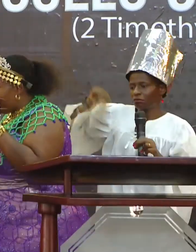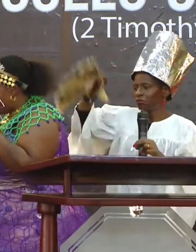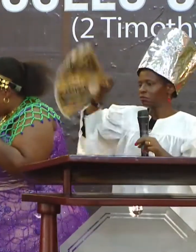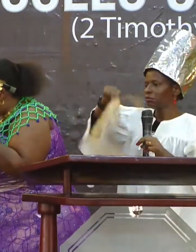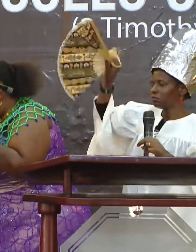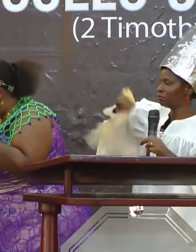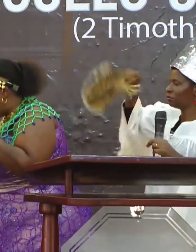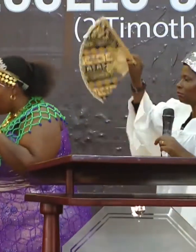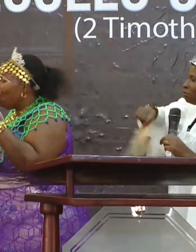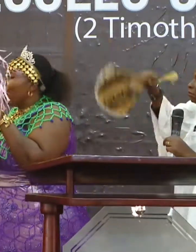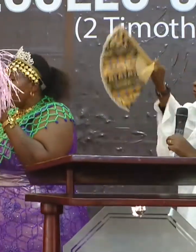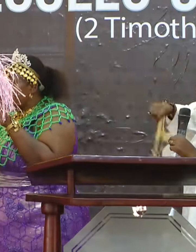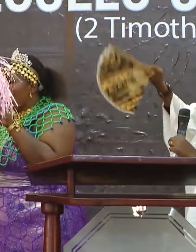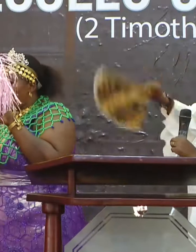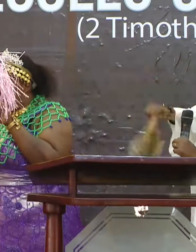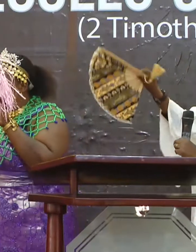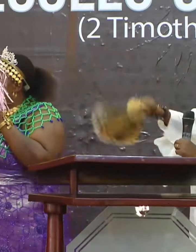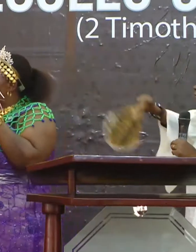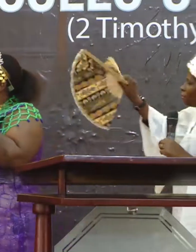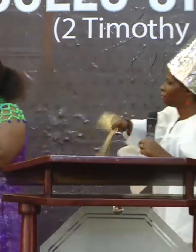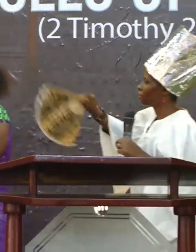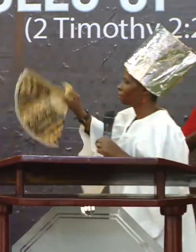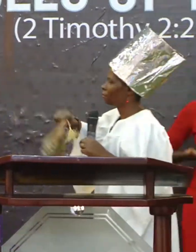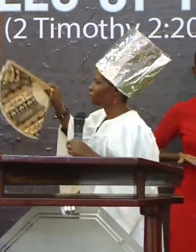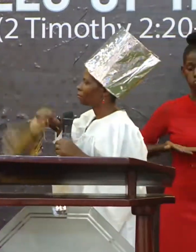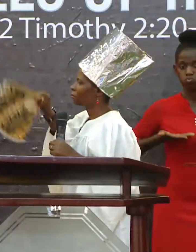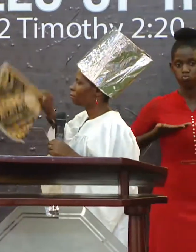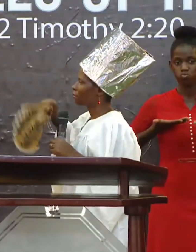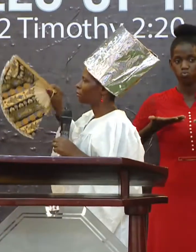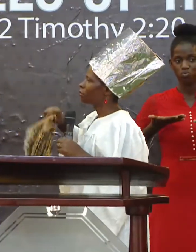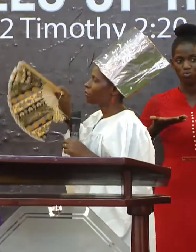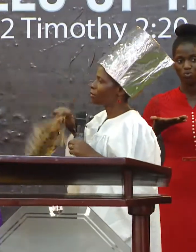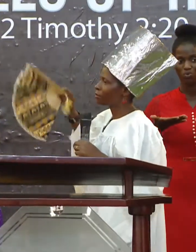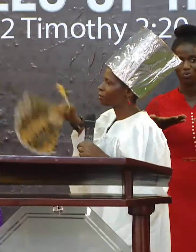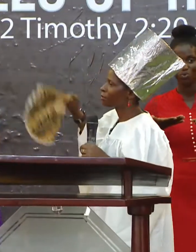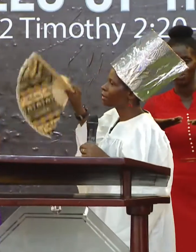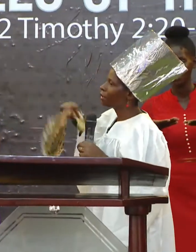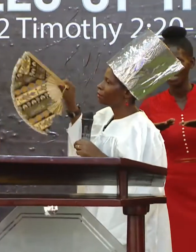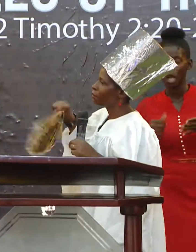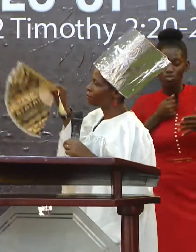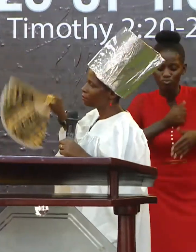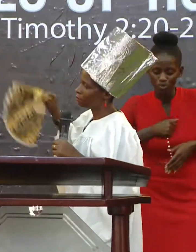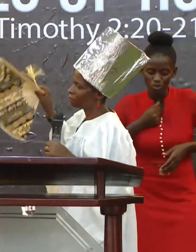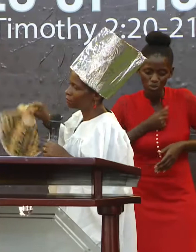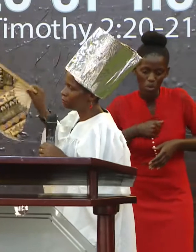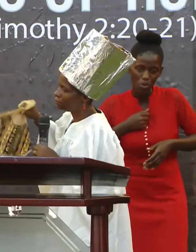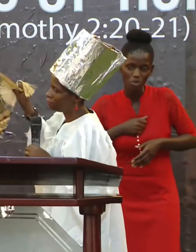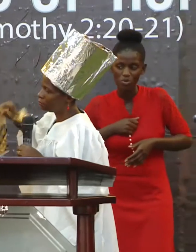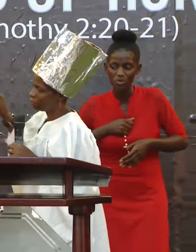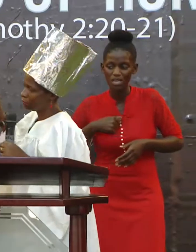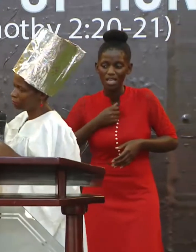Abakyala nabagamba mulina okupika amabeere. Batusonyiwe mami tugenda kutuka oluddako. Obeera